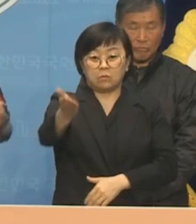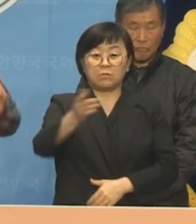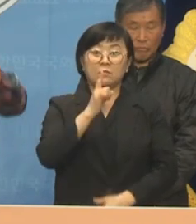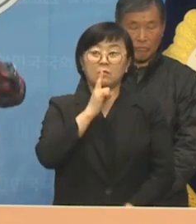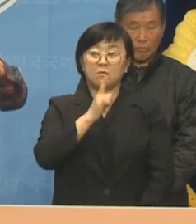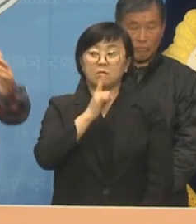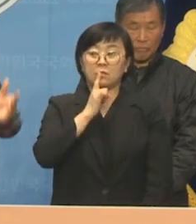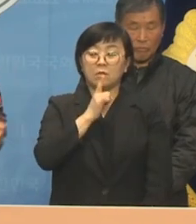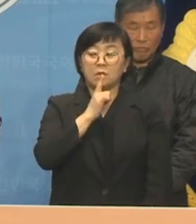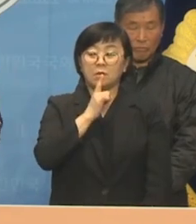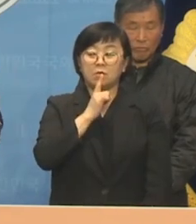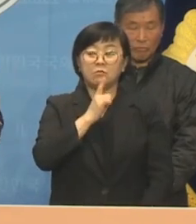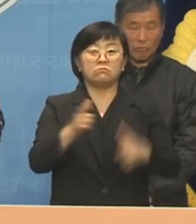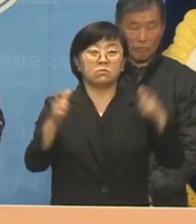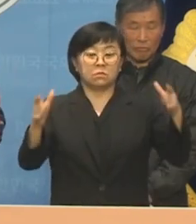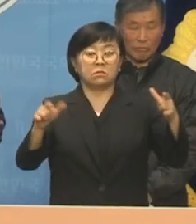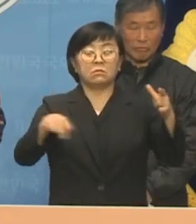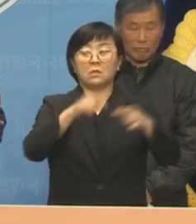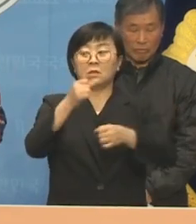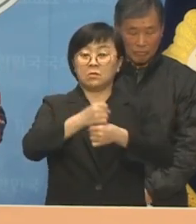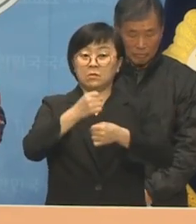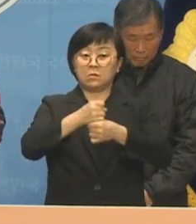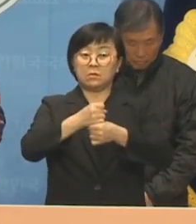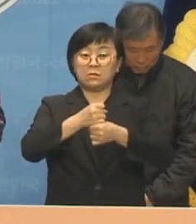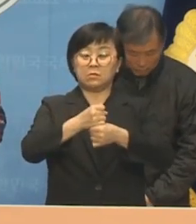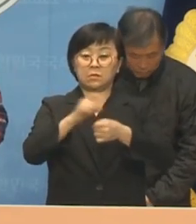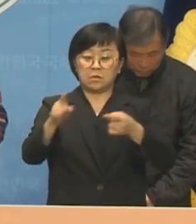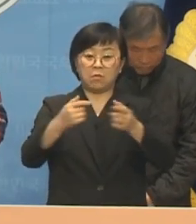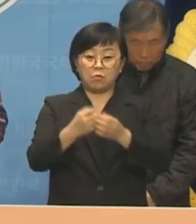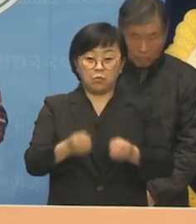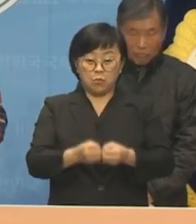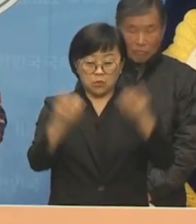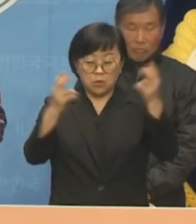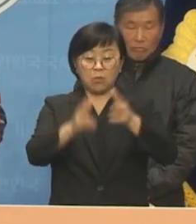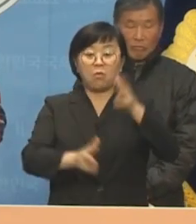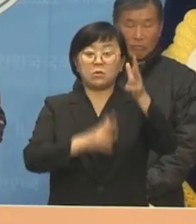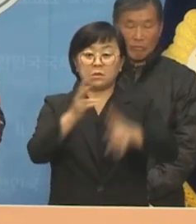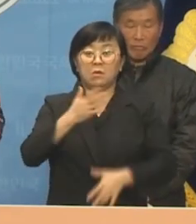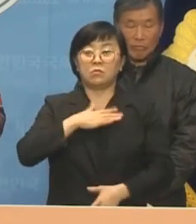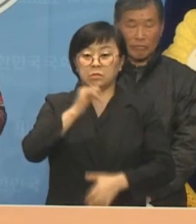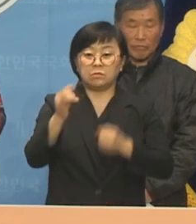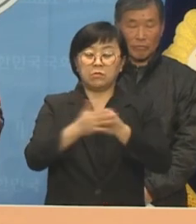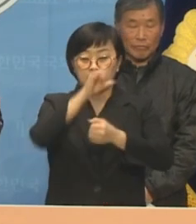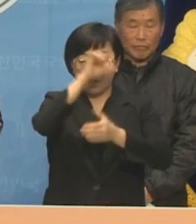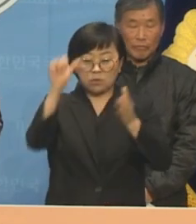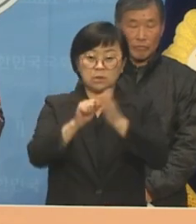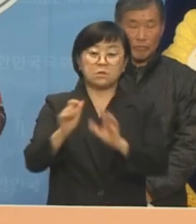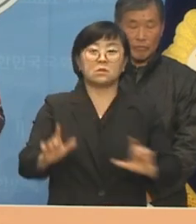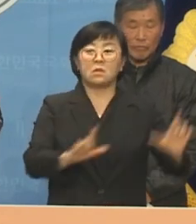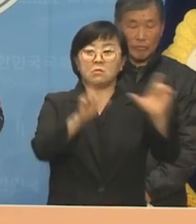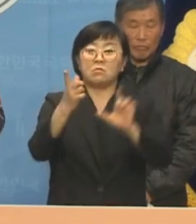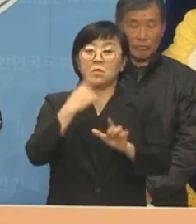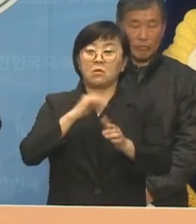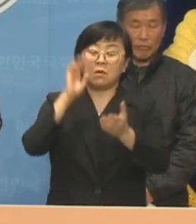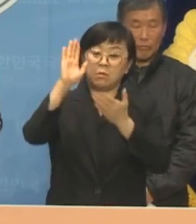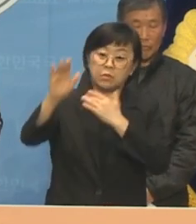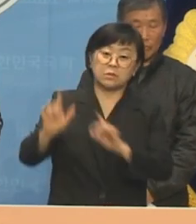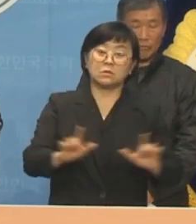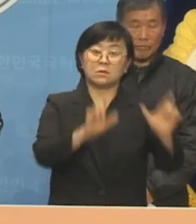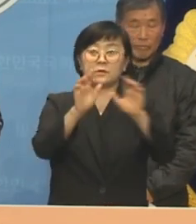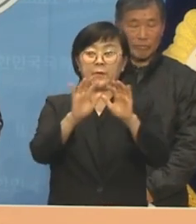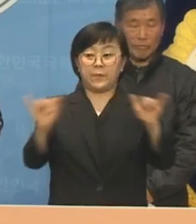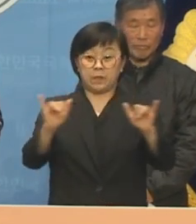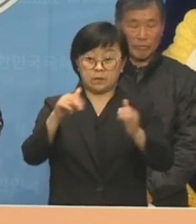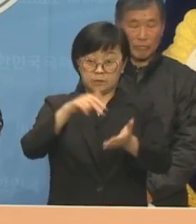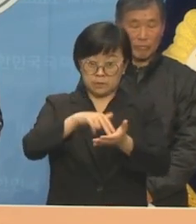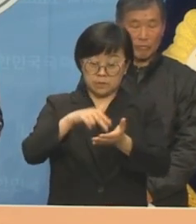해서 이런 구성이 되어 있는데 이것이 나중에 폭탄 공장이라 알고 나서 평생 거기에 살아왔고 앞으로 살아가야 될